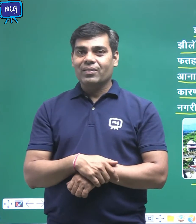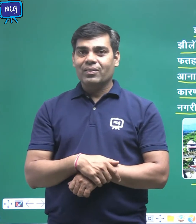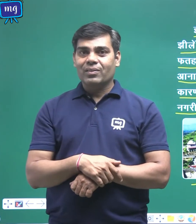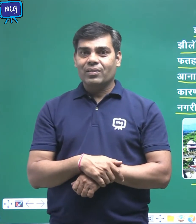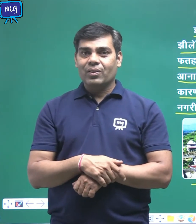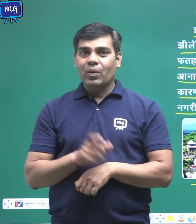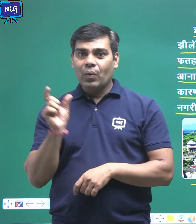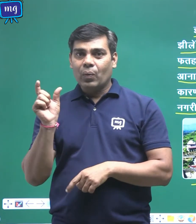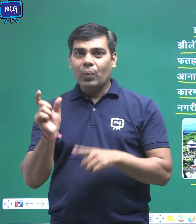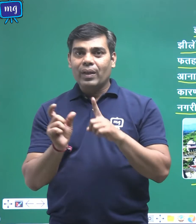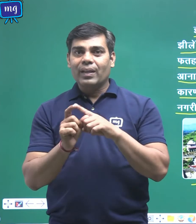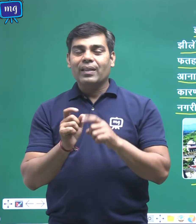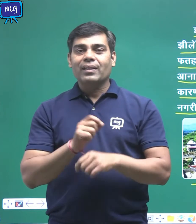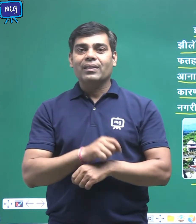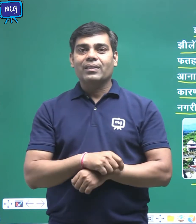उदयपुर